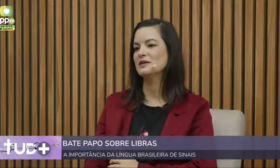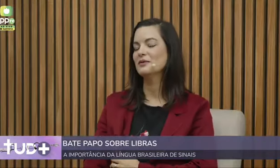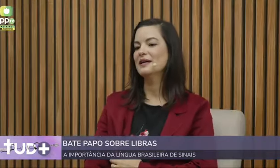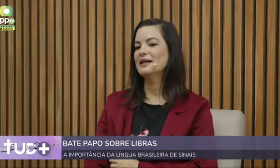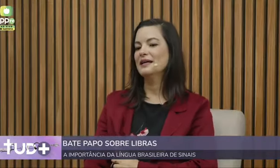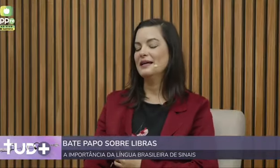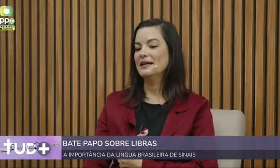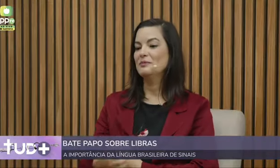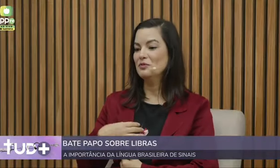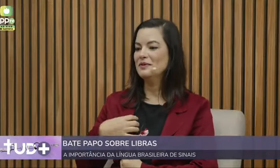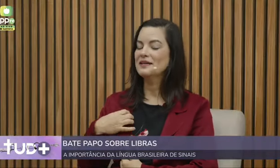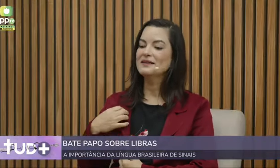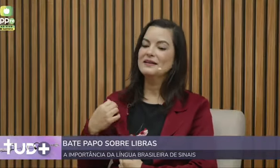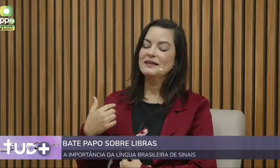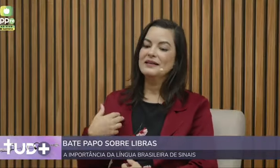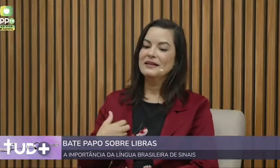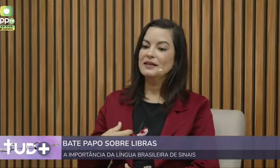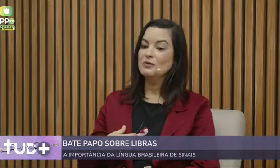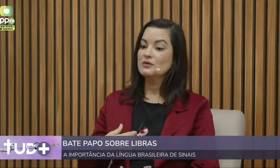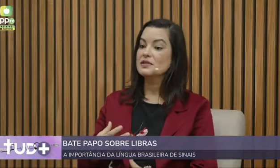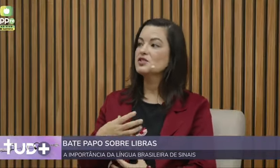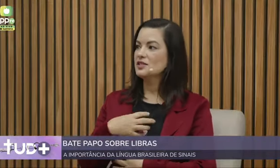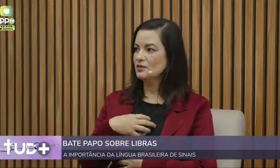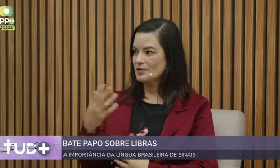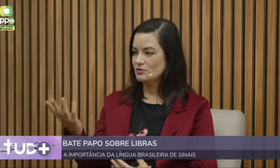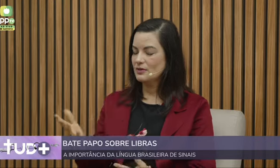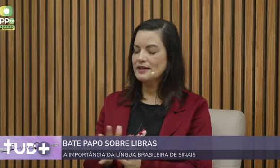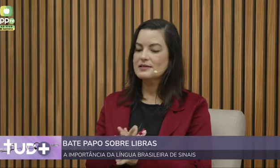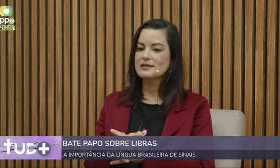instituição pública, eu senti toda